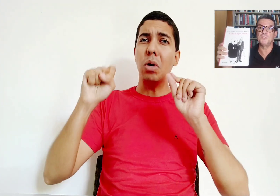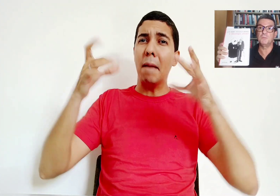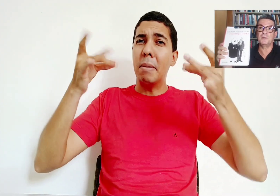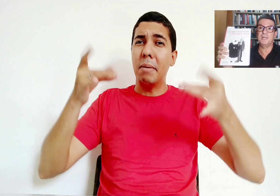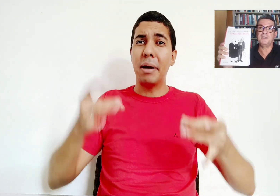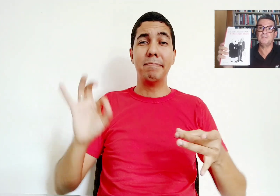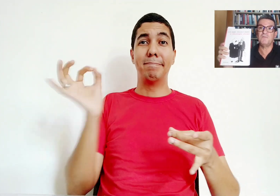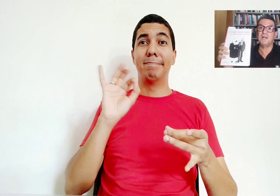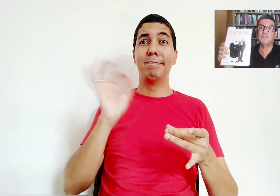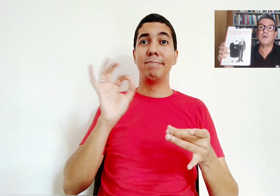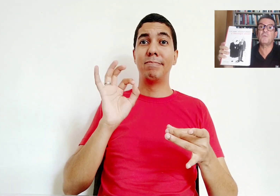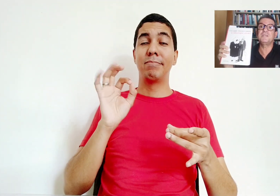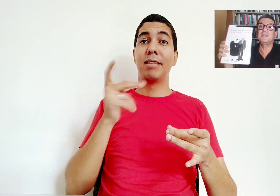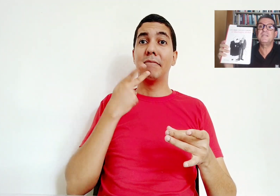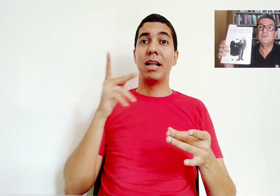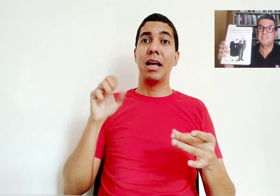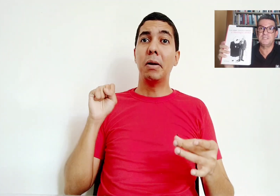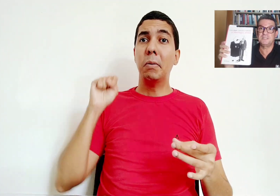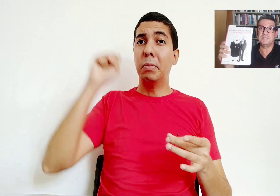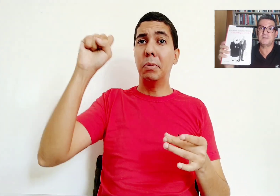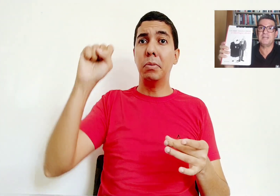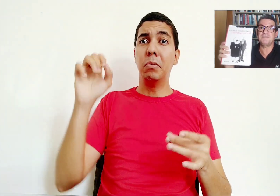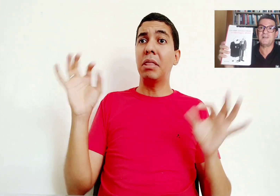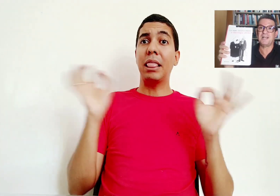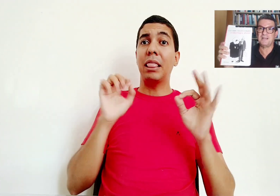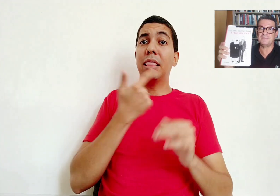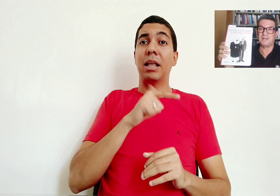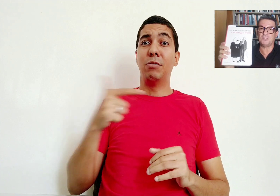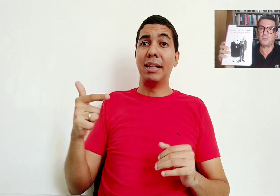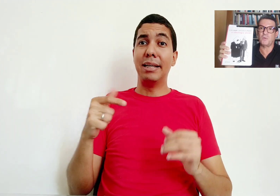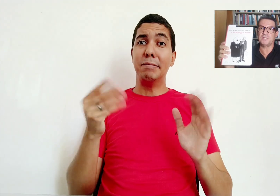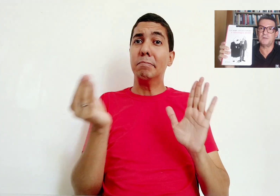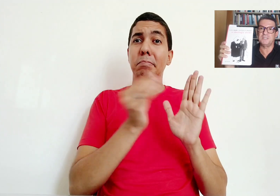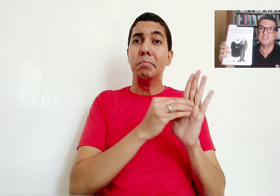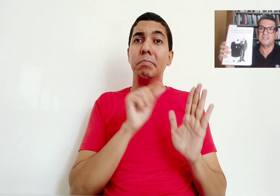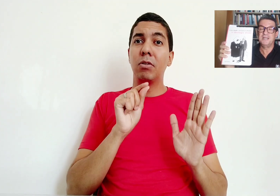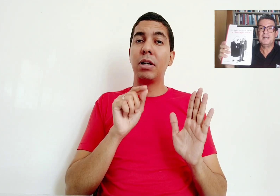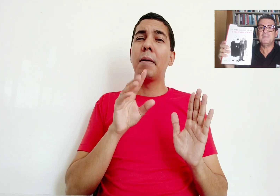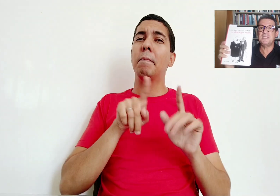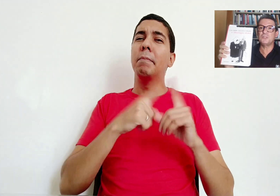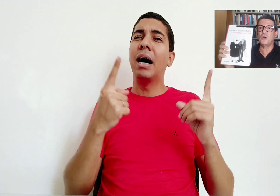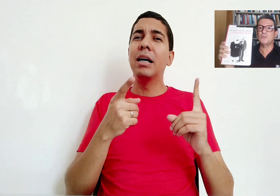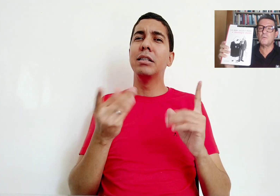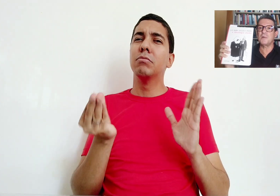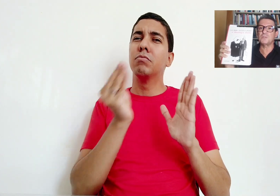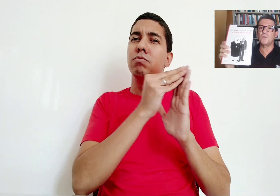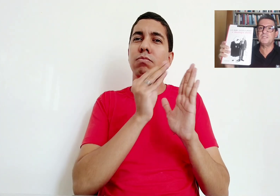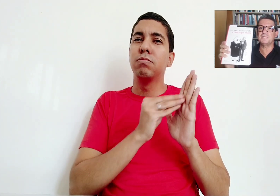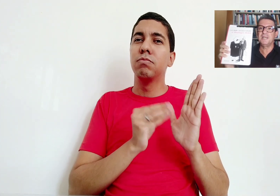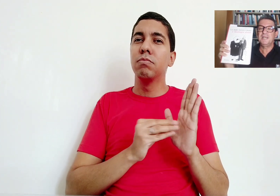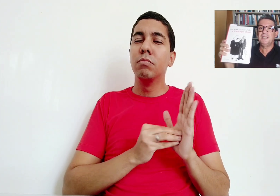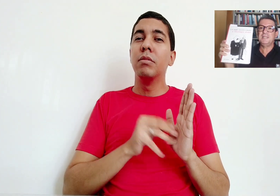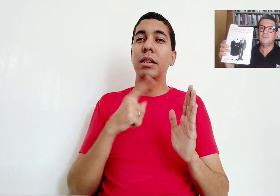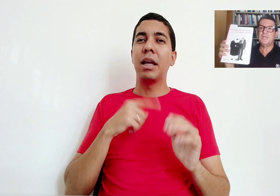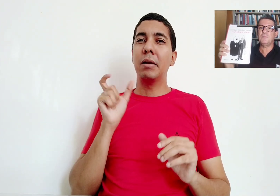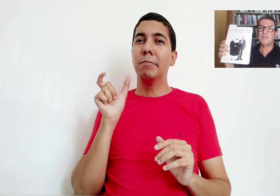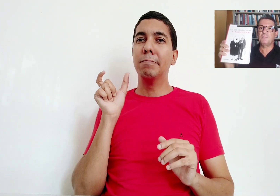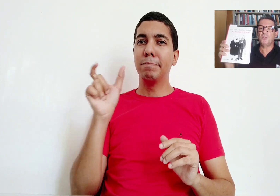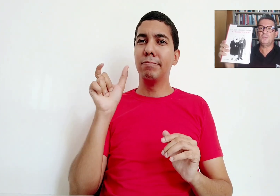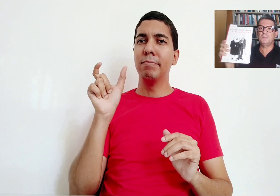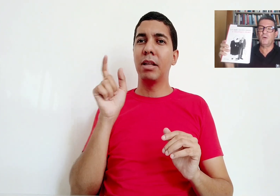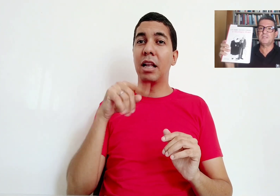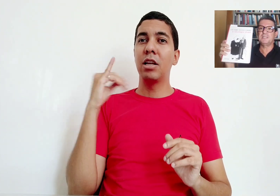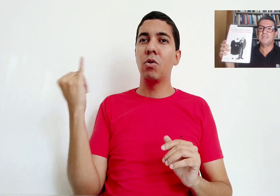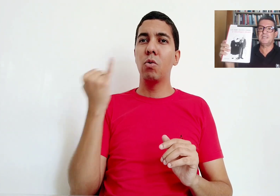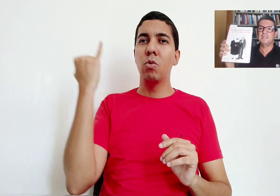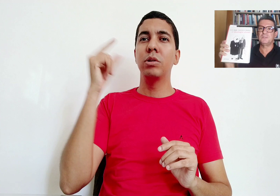o comunismo, porque eles não estão falando de uma coisa que não existe, eles não querem falar sobre uma coisa que não existe. Mas eles soltam algumas coisas, e tem um termo que é